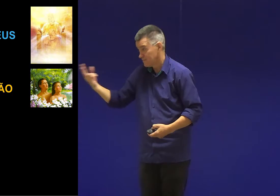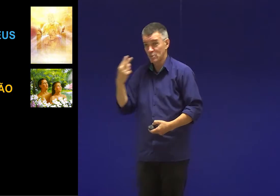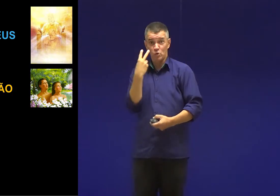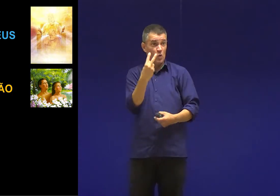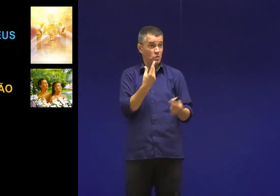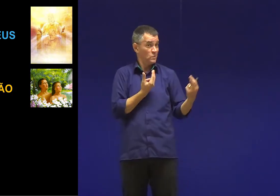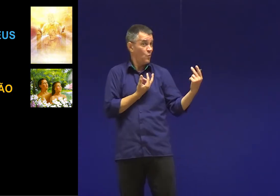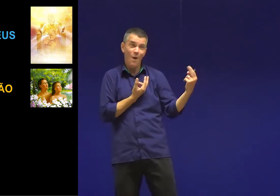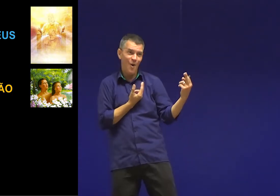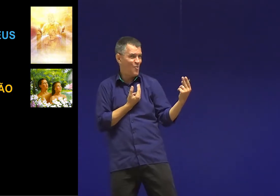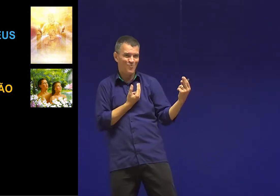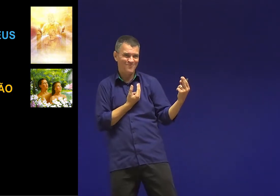né?